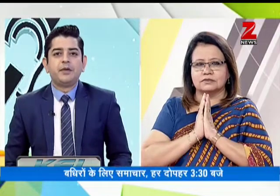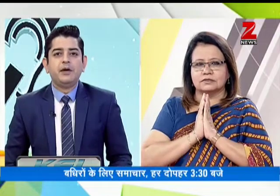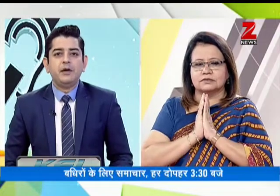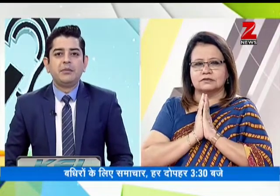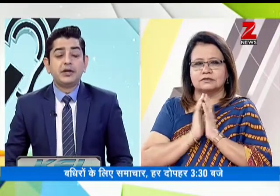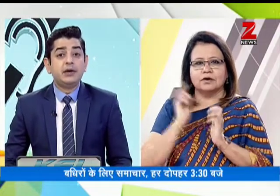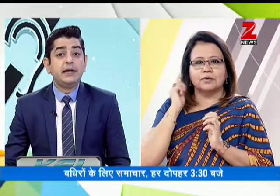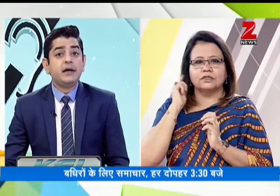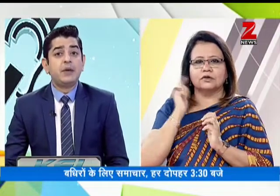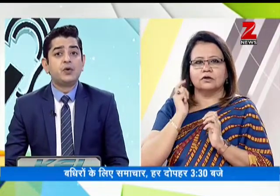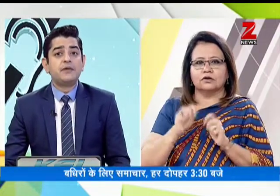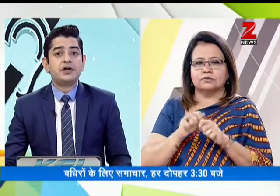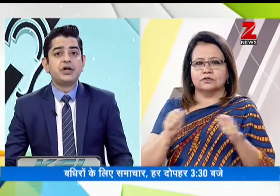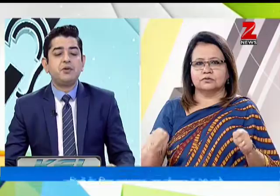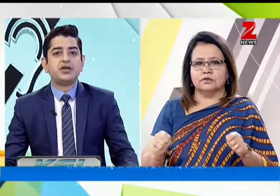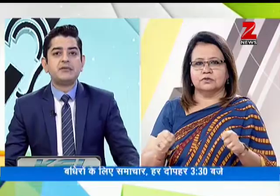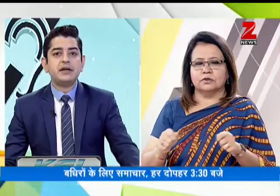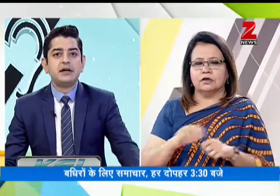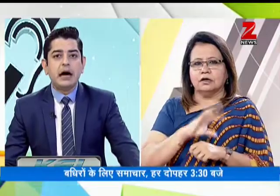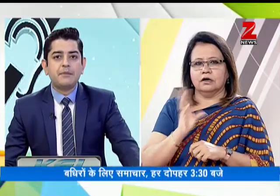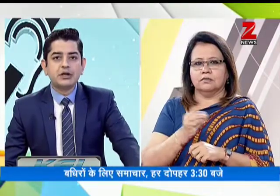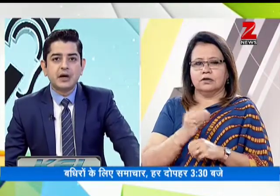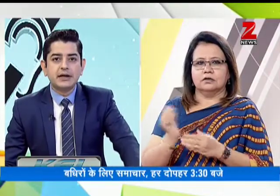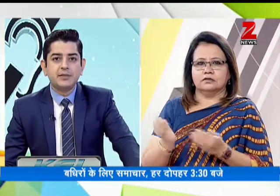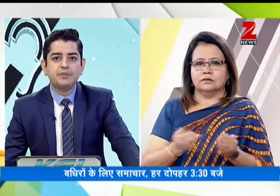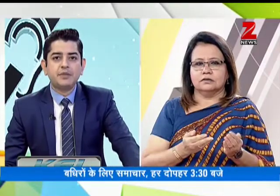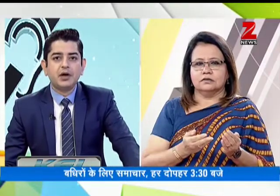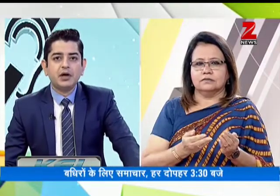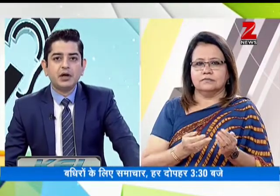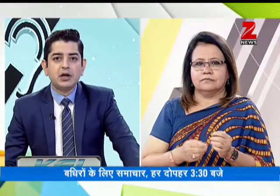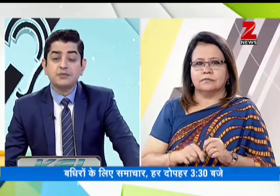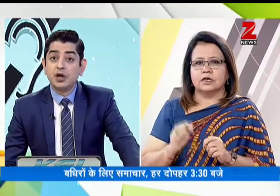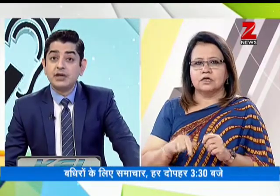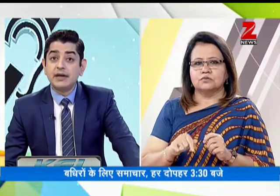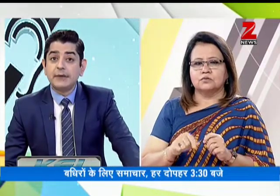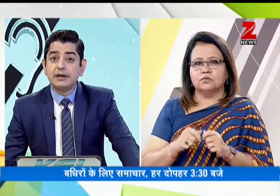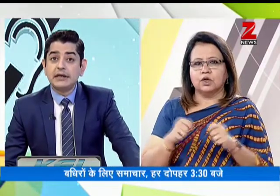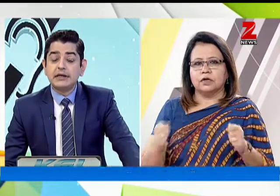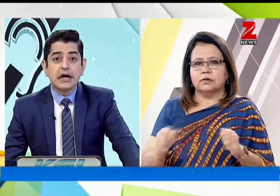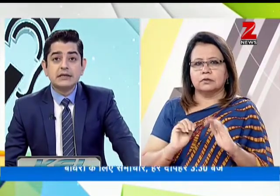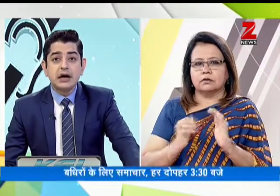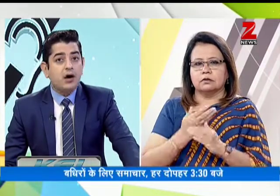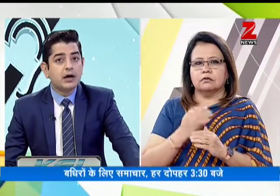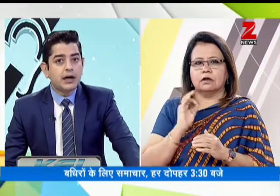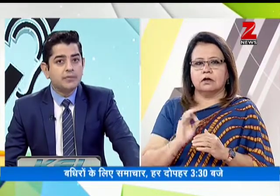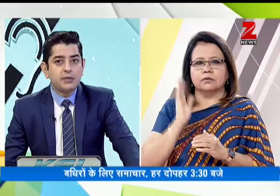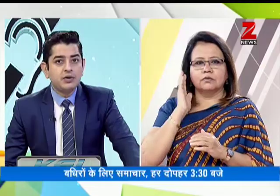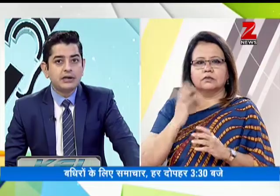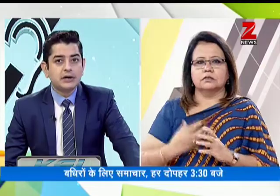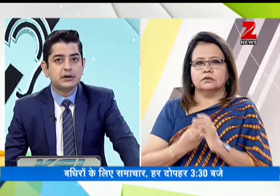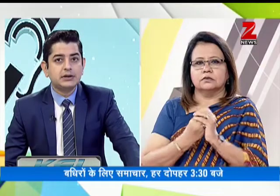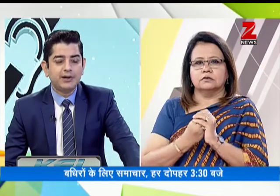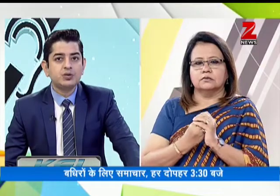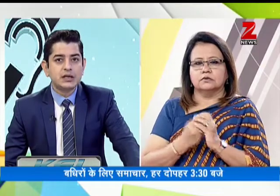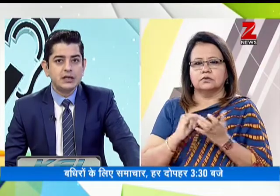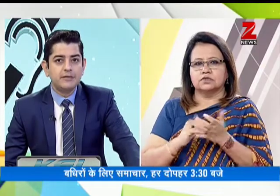नमस्कार, बधिरों के लिए खबरों के विशेष बुलेटिन में आपका स्वागत है। इस बुलेटिन में अब तक की ताजा और अहम खबरों